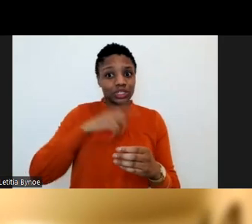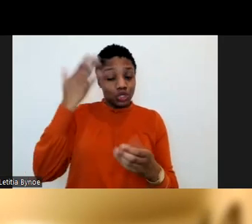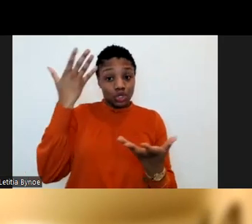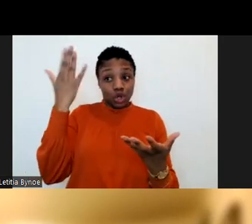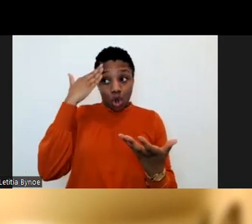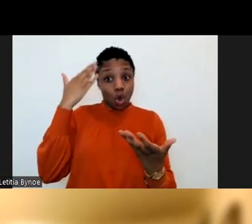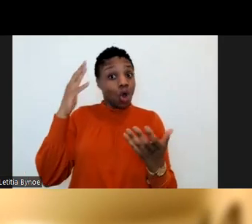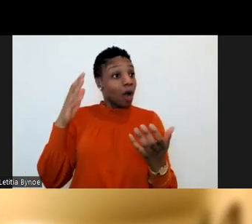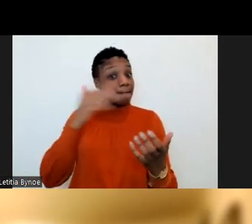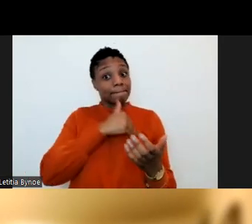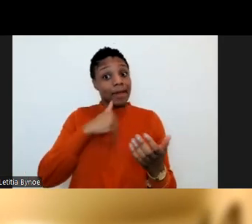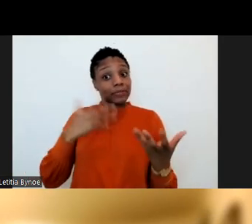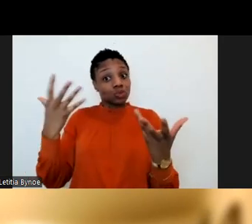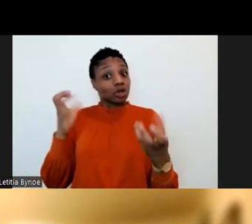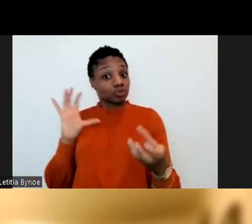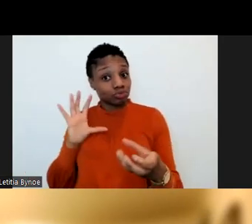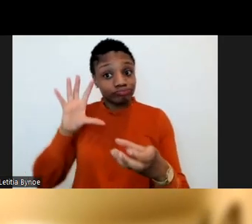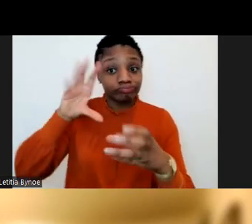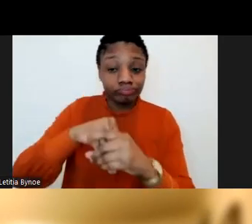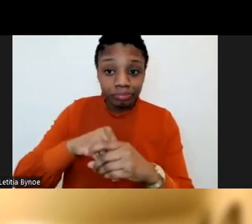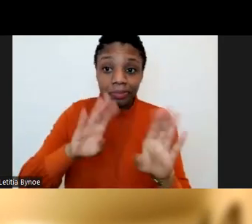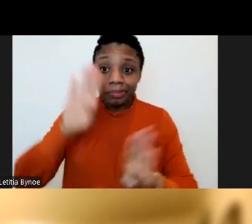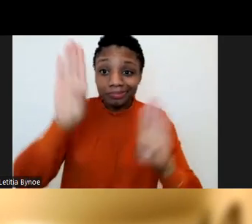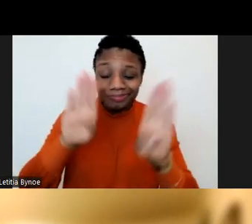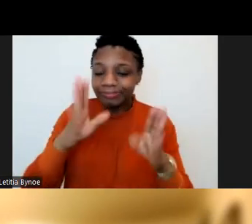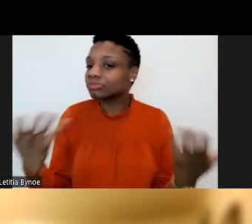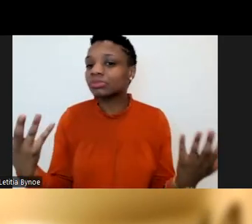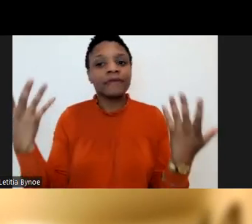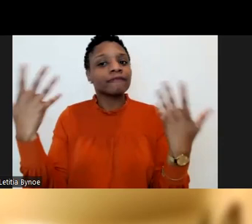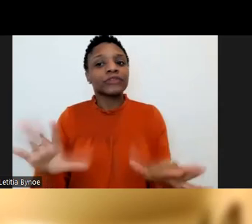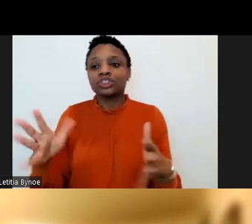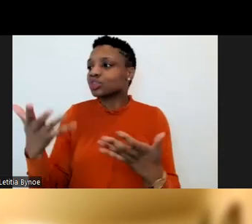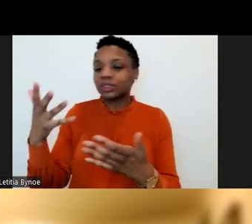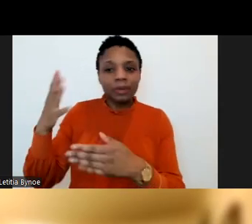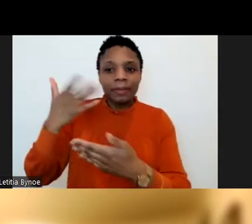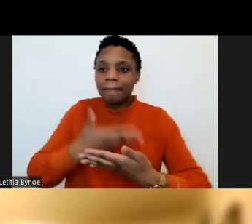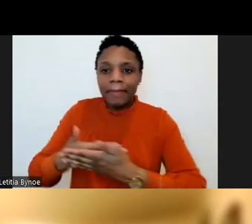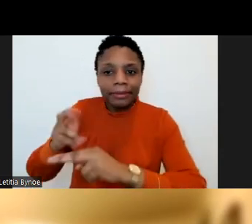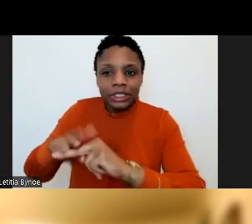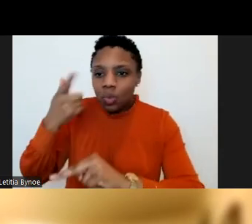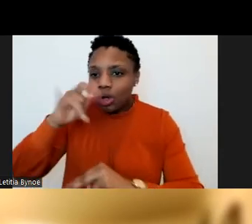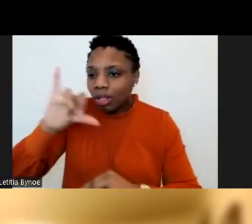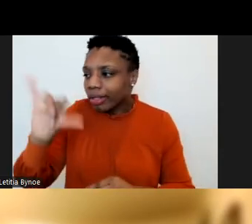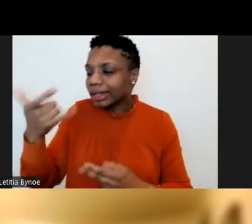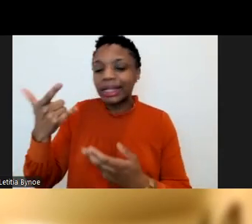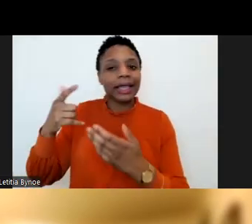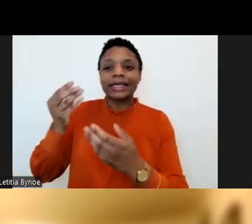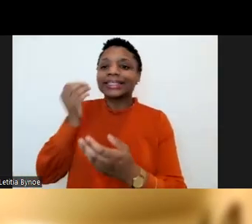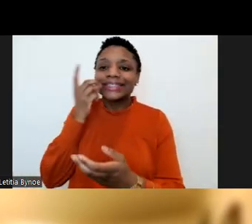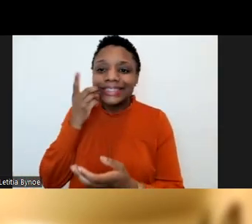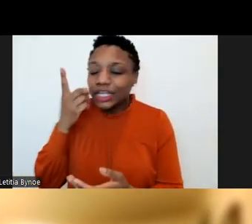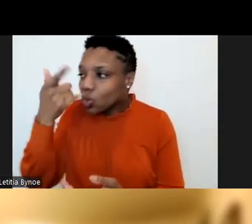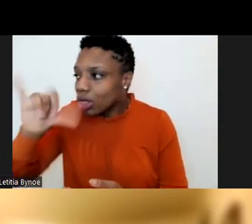porque sabemos que participar muchas veces le va a costar algo a las personas puede ser el cuido de niños la